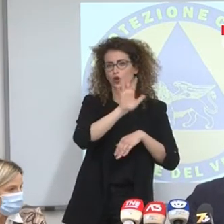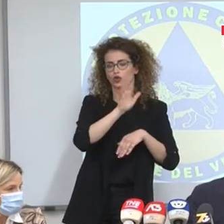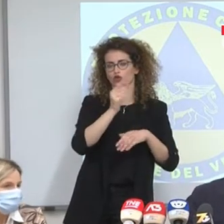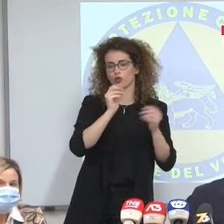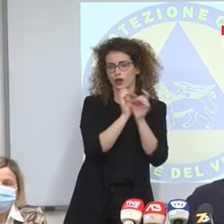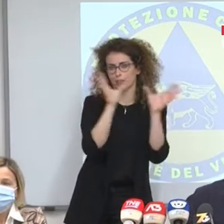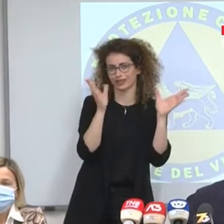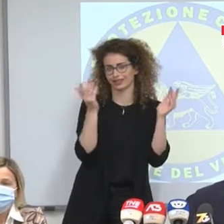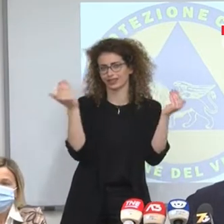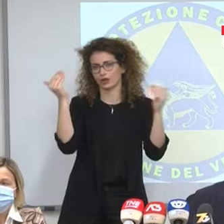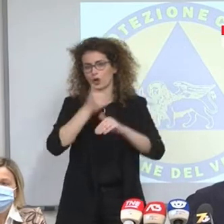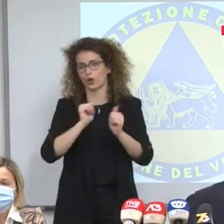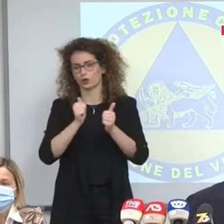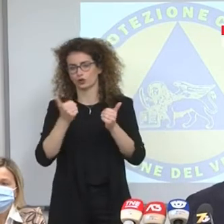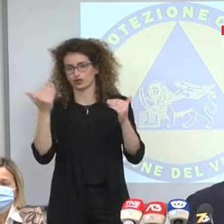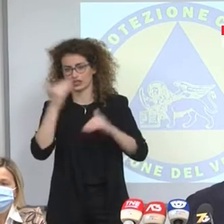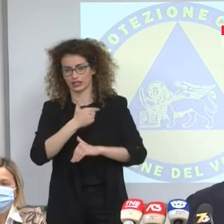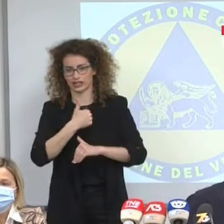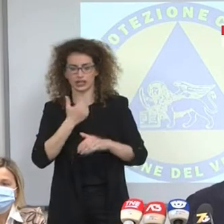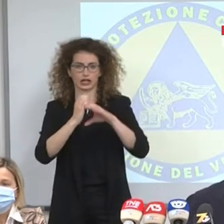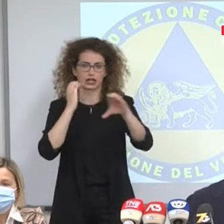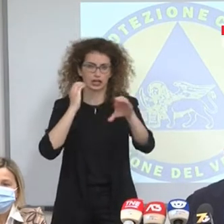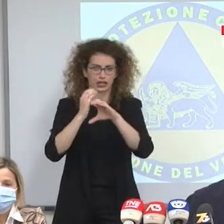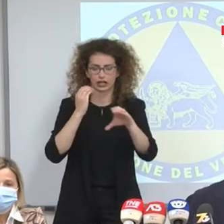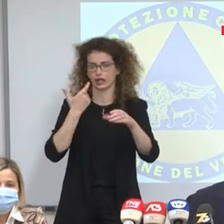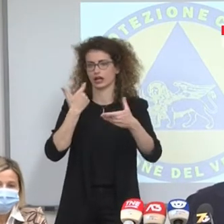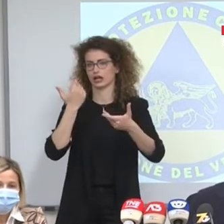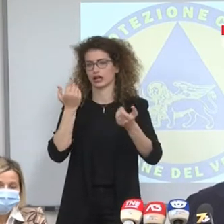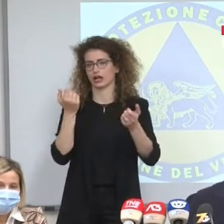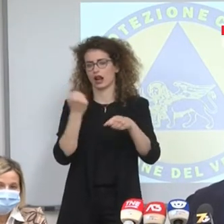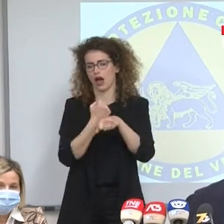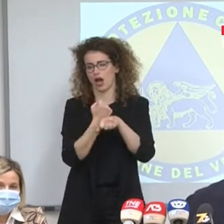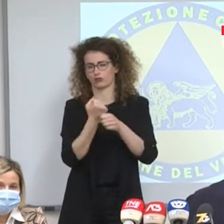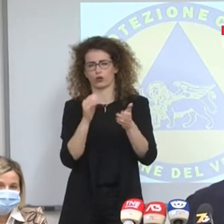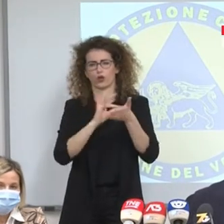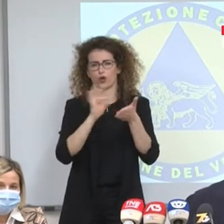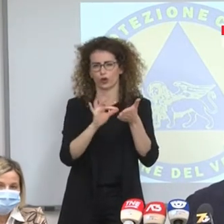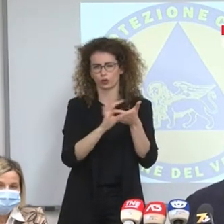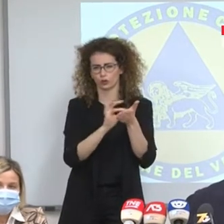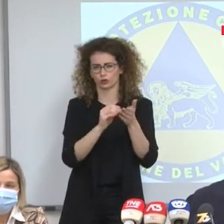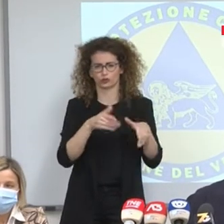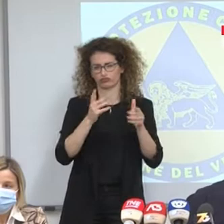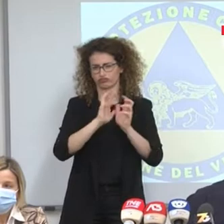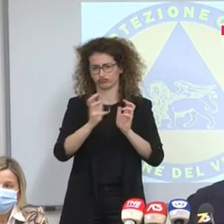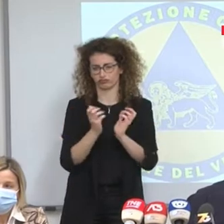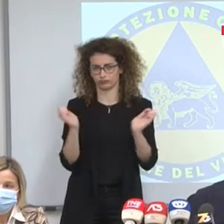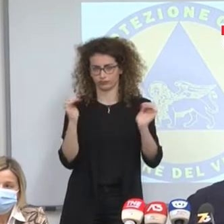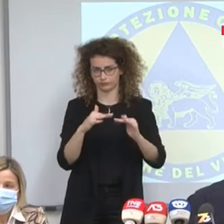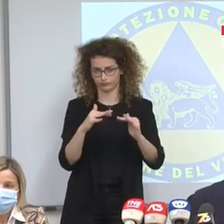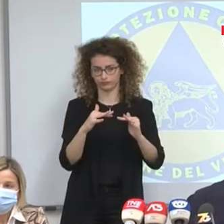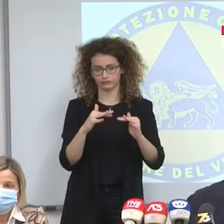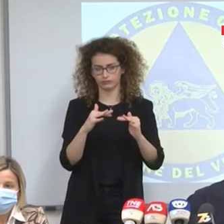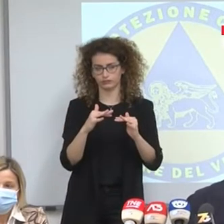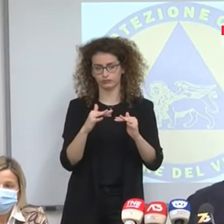coprifuoco, dove noi ci assembriamo nei mezzi di trasporto, nei posti di lavoro, nelle scuole, in altri edifici. Pensare